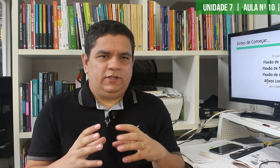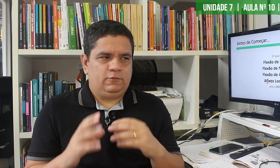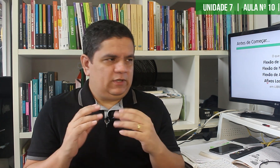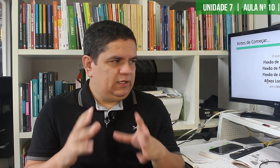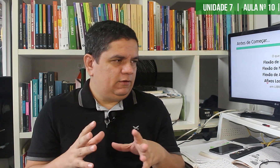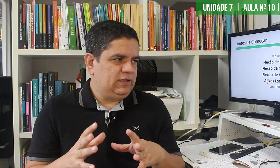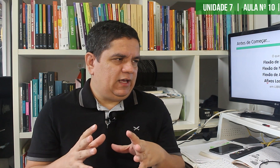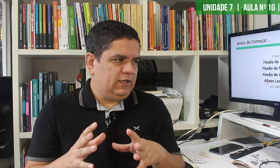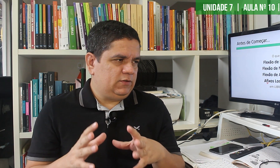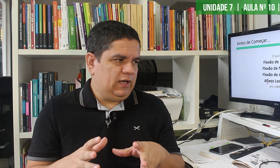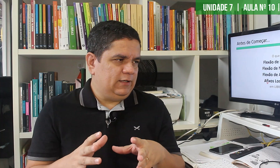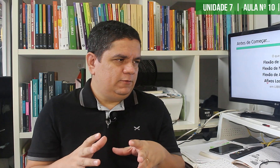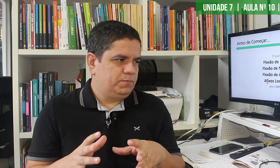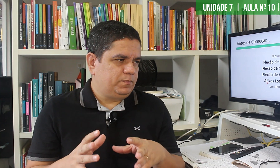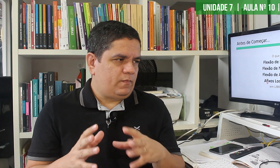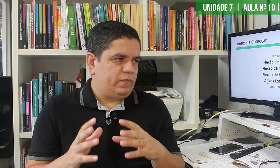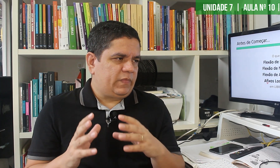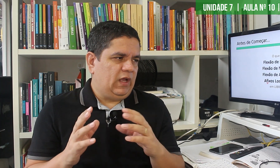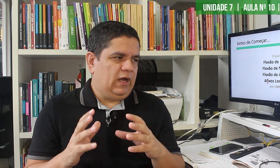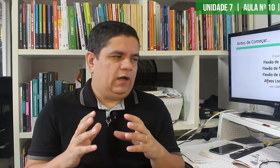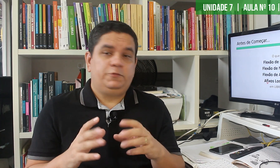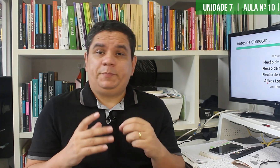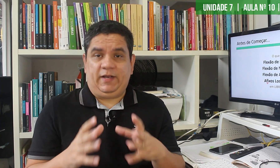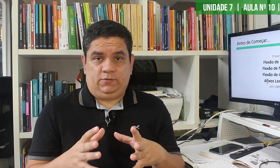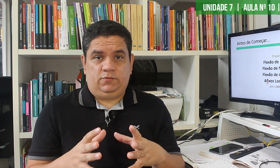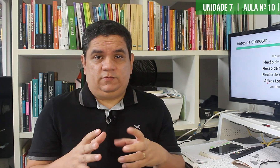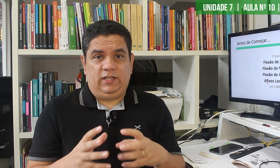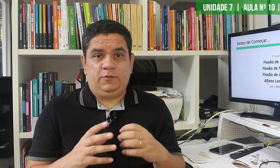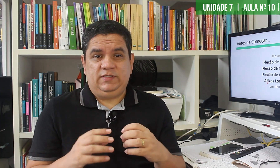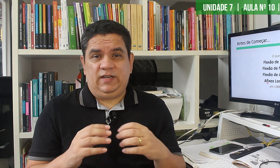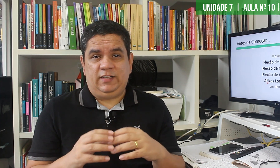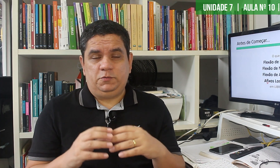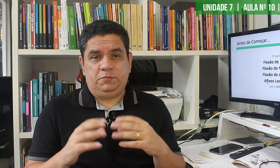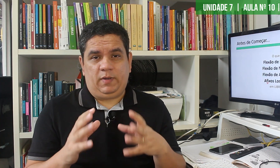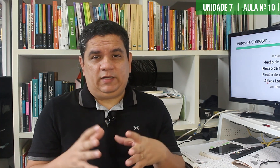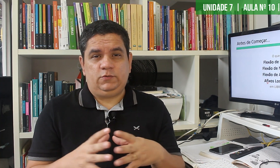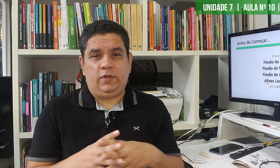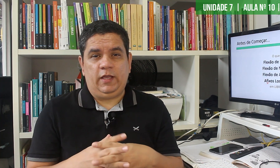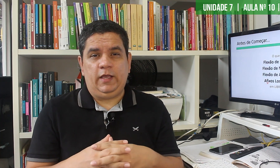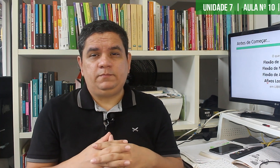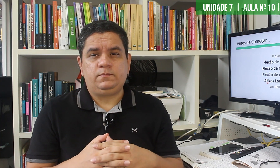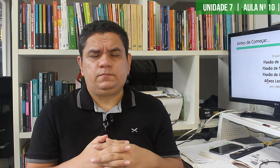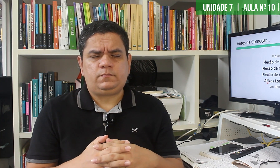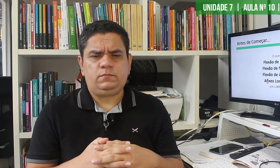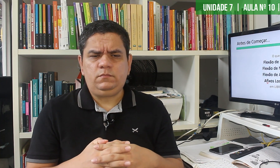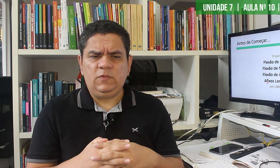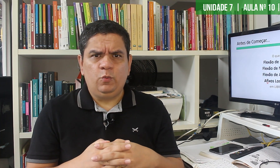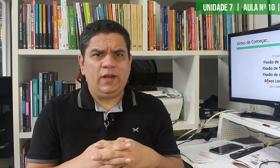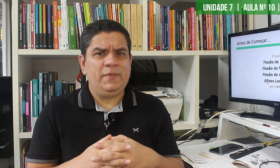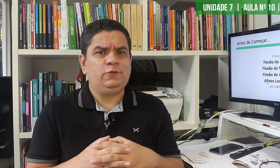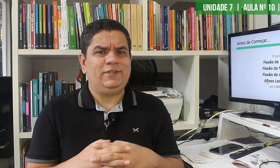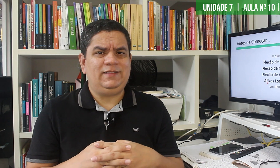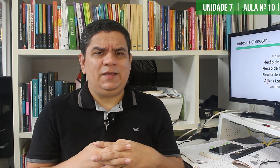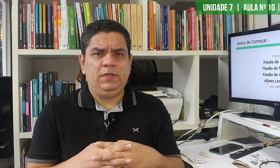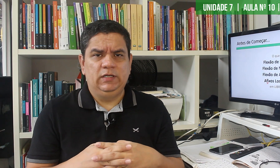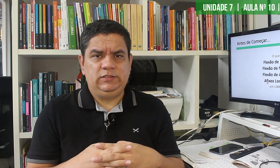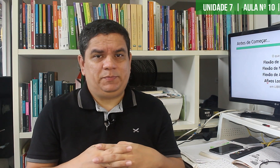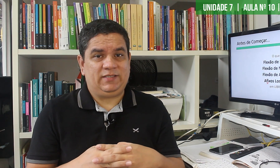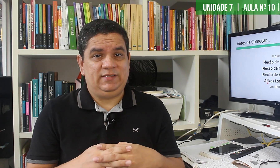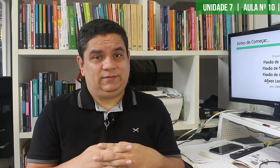tudo aquilo que está relacionado ao espaço. Na língua de sinais, o espaço é um elemento determinante para a